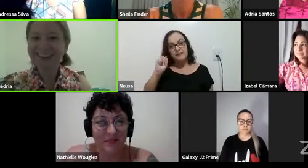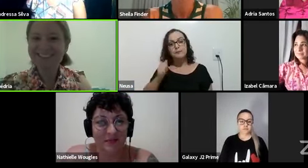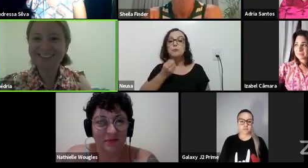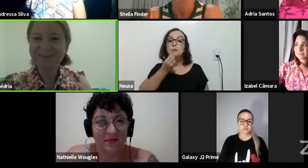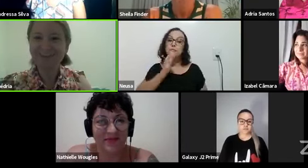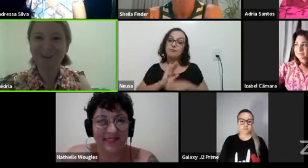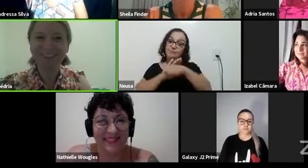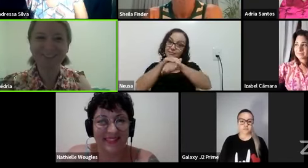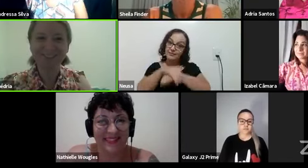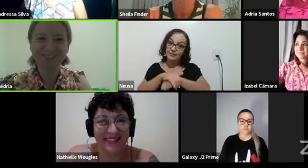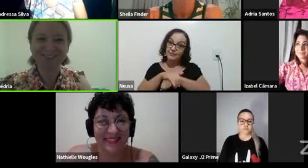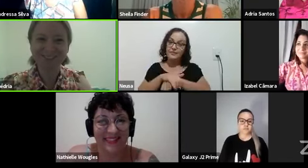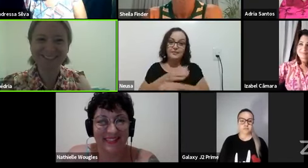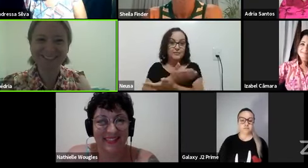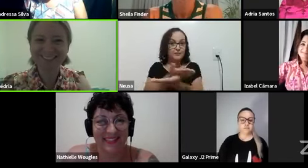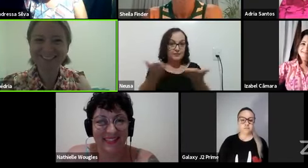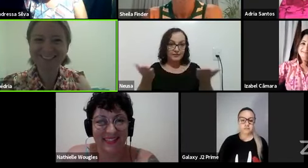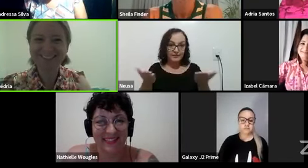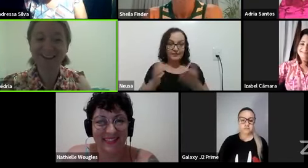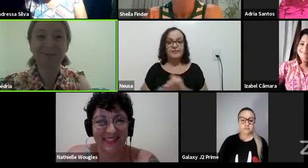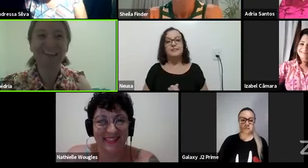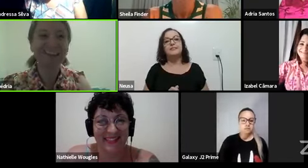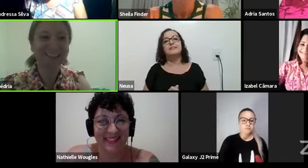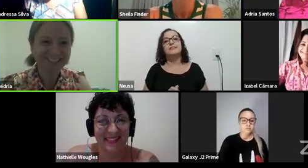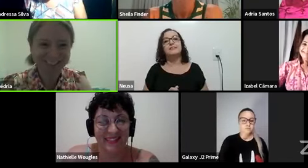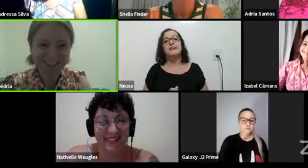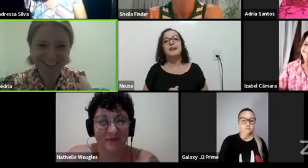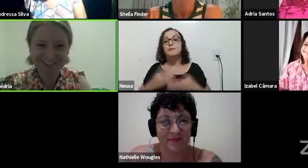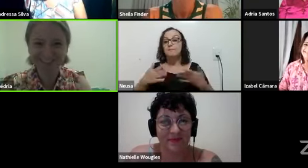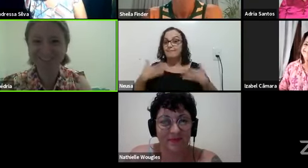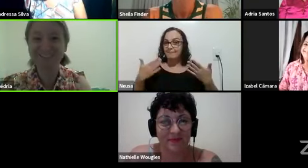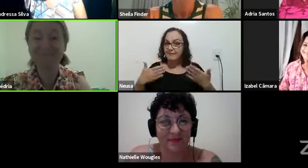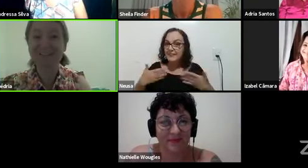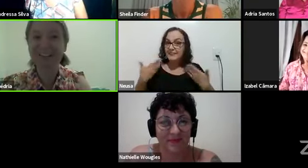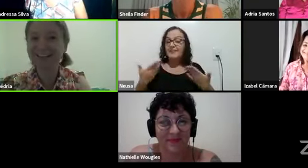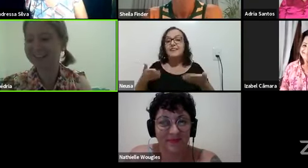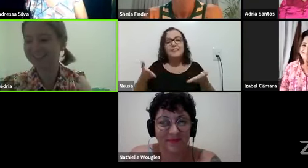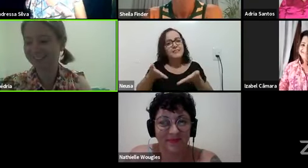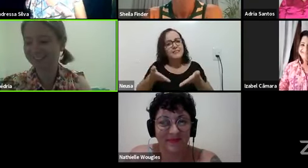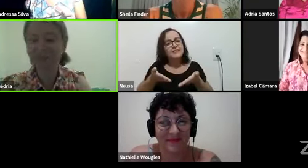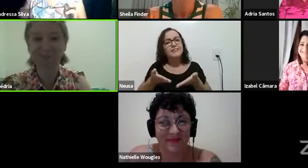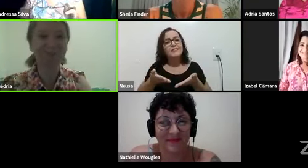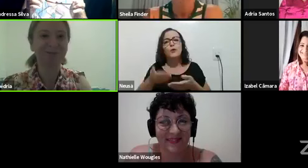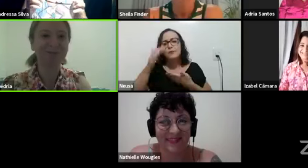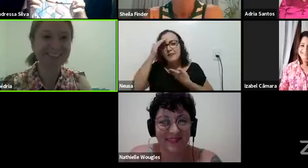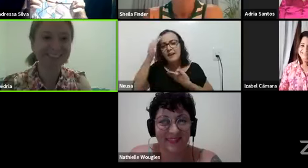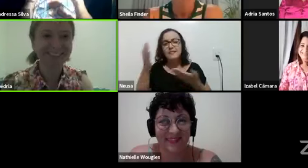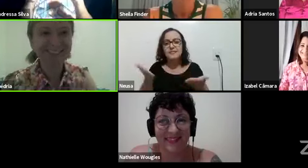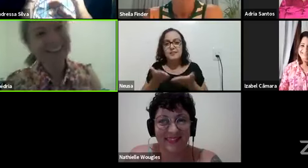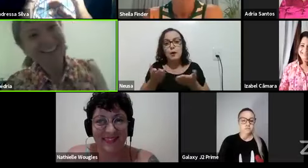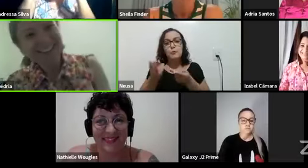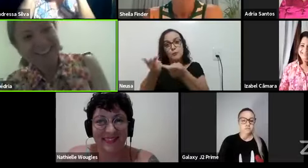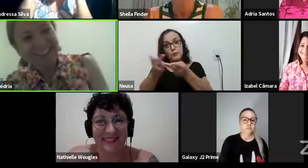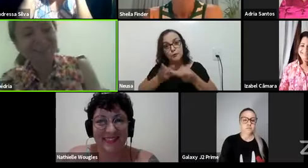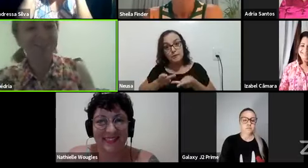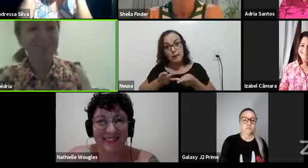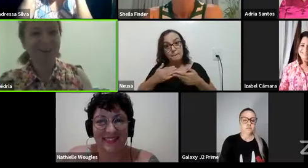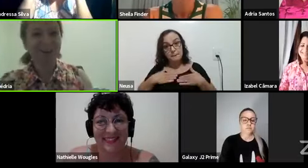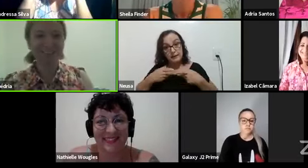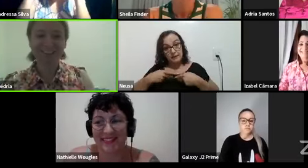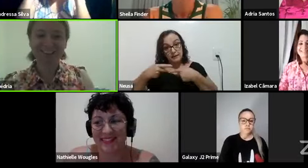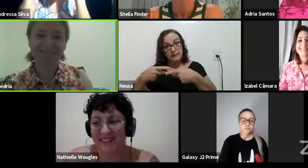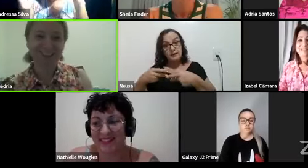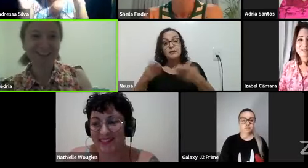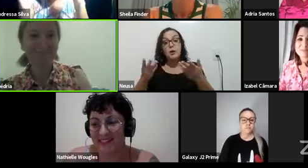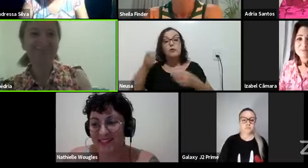noite, Nath. Boa noite a todos os presentes. É uma alegria estar aqui com vocês. Obrigada desde já pelo convite. Eu vou